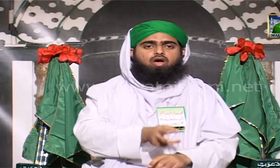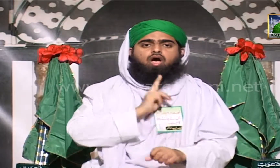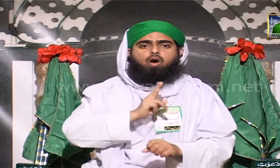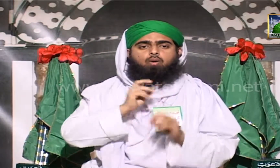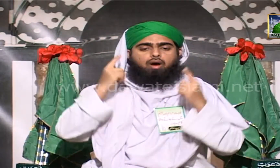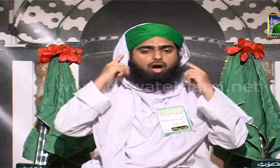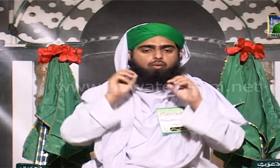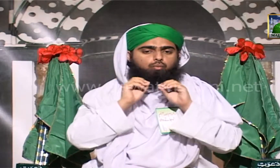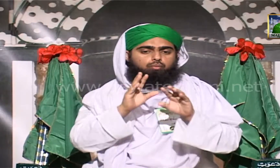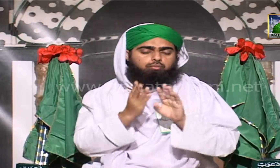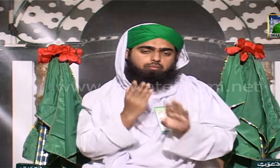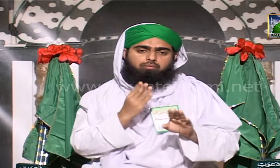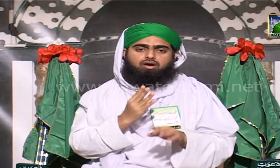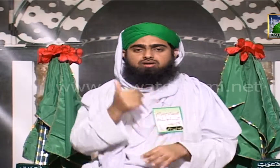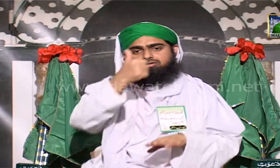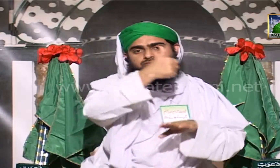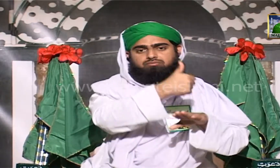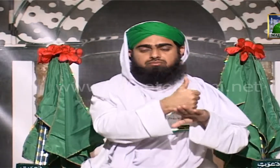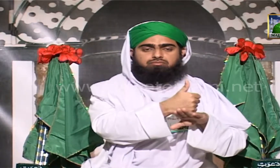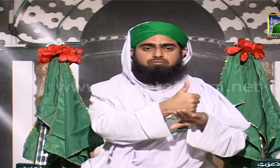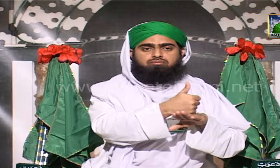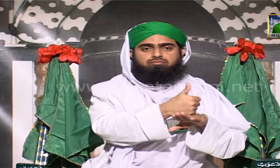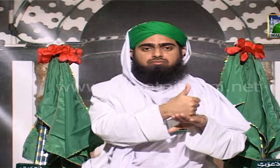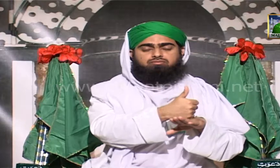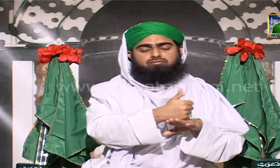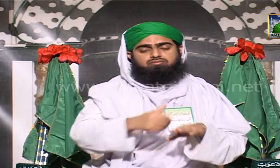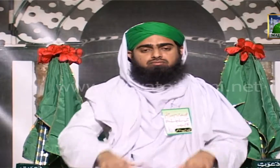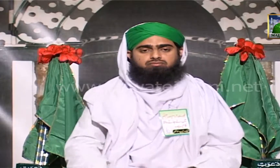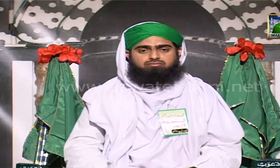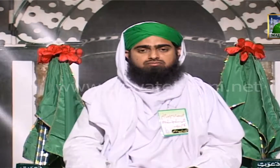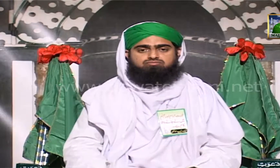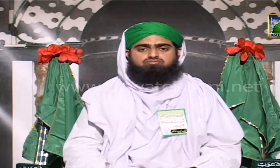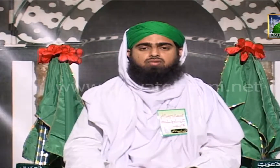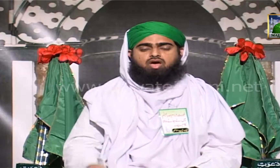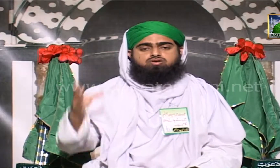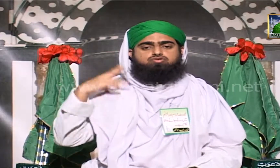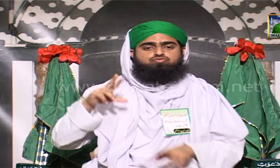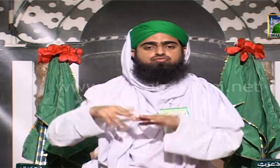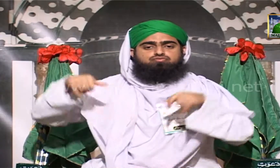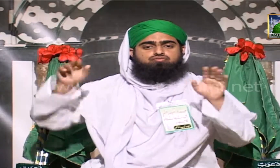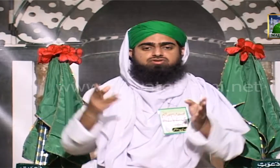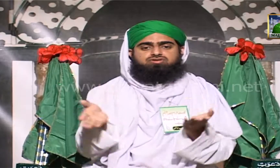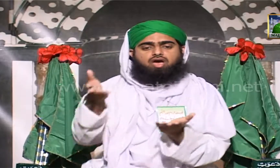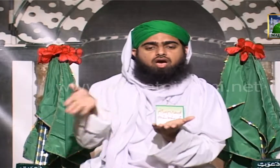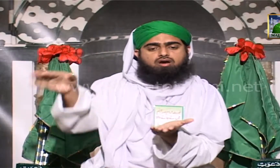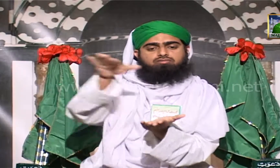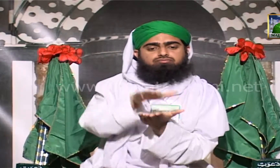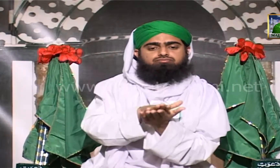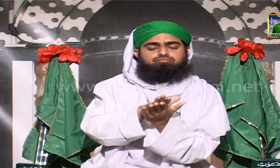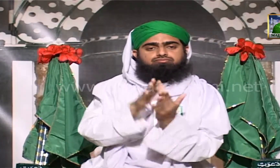نہیں ہوئی، خطبہ شروع نہیں ہوا، جیسے وہ ممبر پر آ کر بیٹھتا ہے رجسٹر بند کر دیتے، انٹری ختم ہو جاتی ہے. جمعے کی